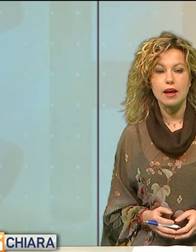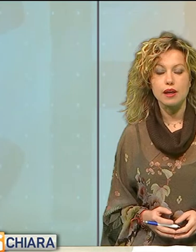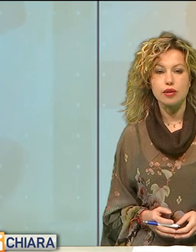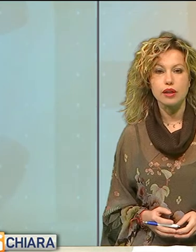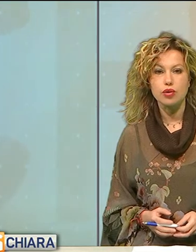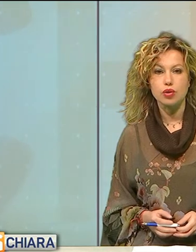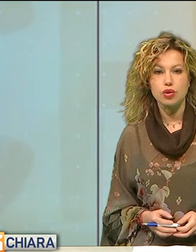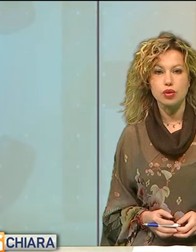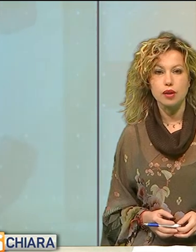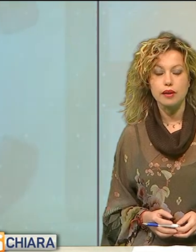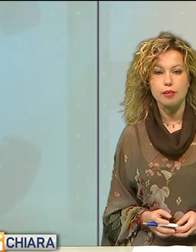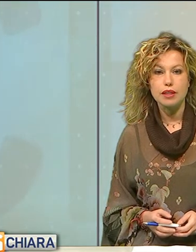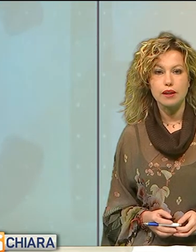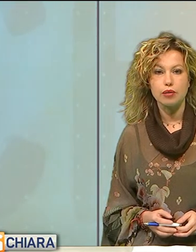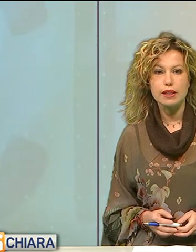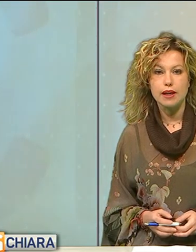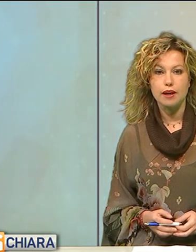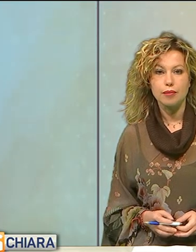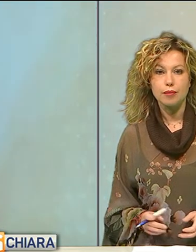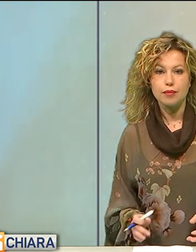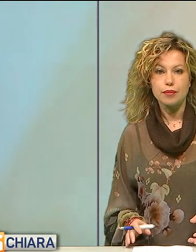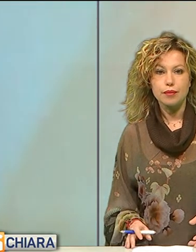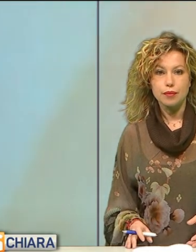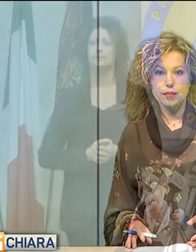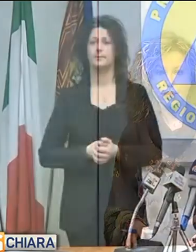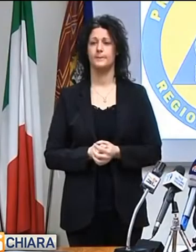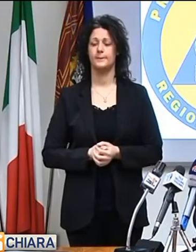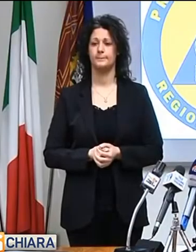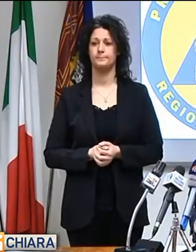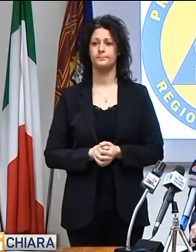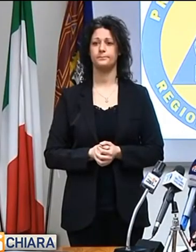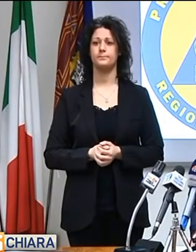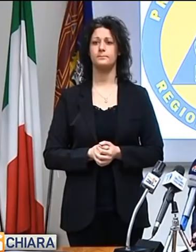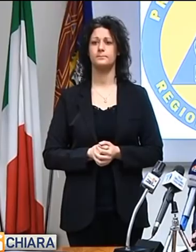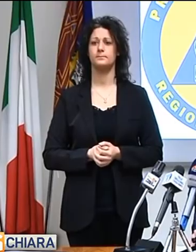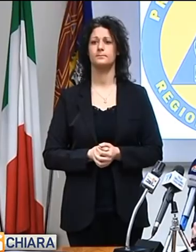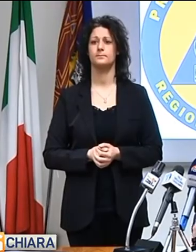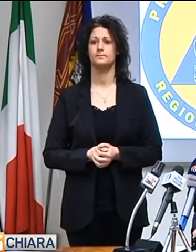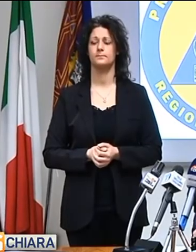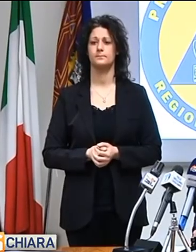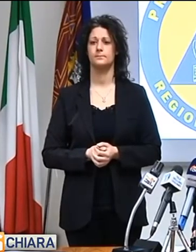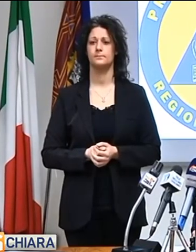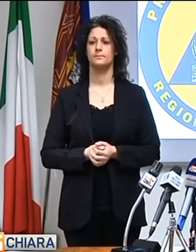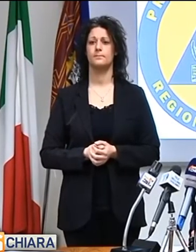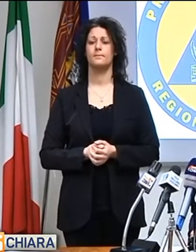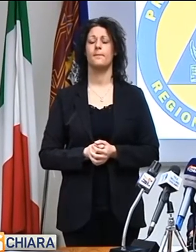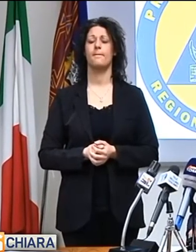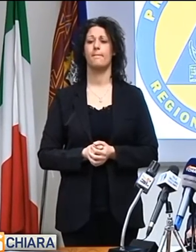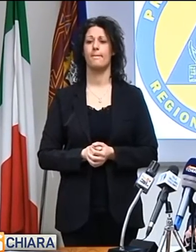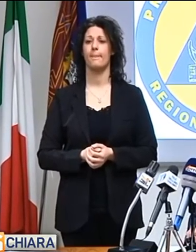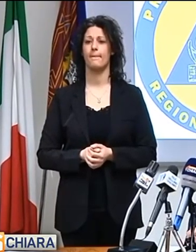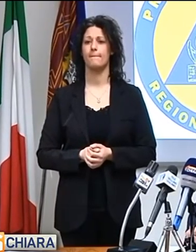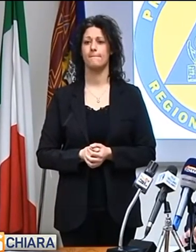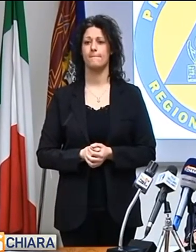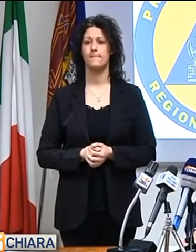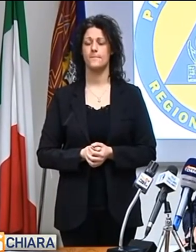nel dettaglio il discorso del Presidente Luca Zaia. Io sono la prima persona in Veneto